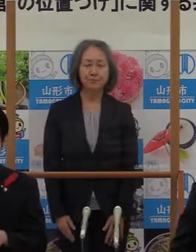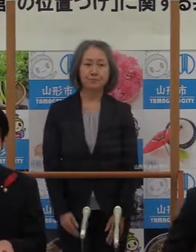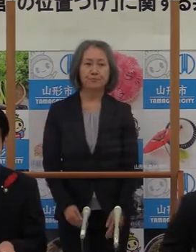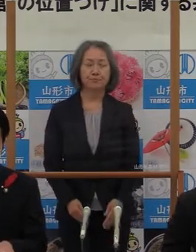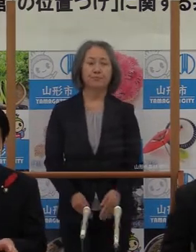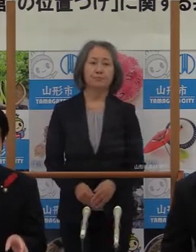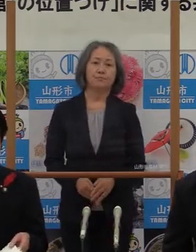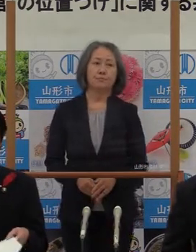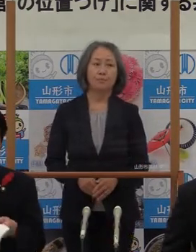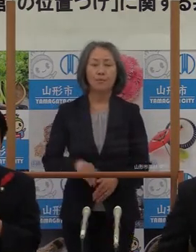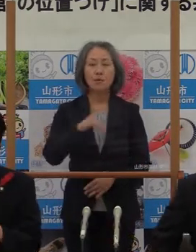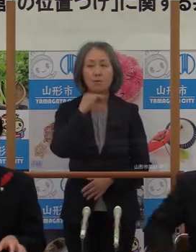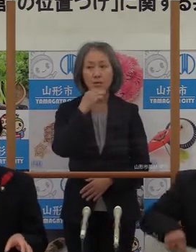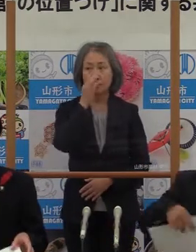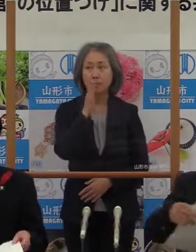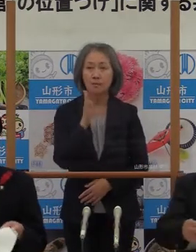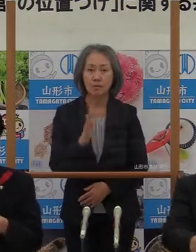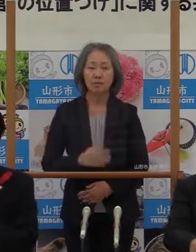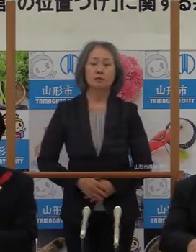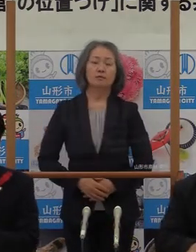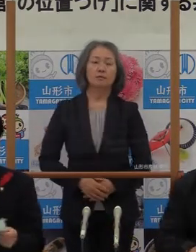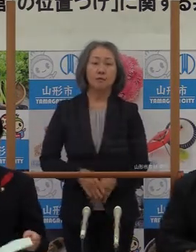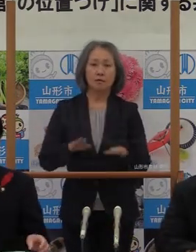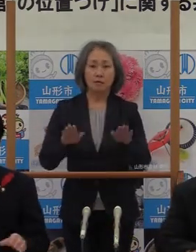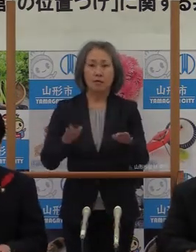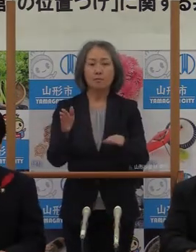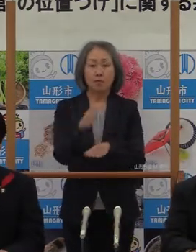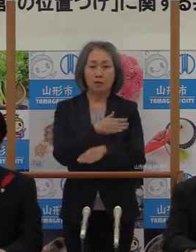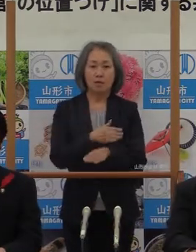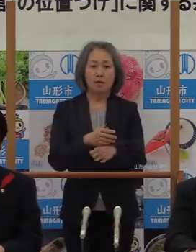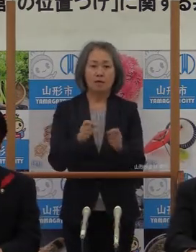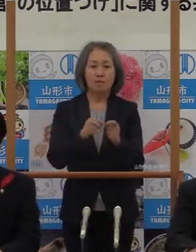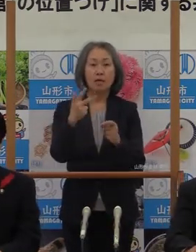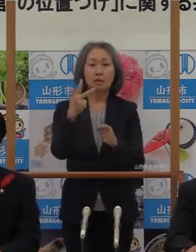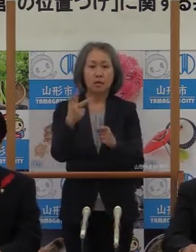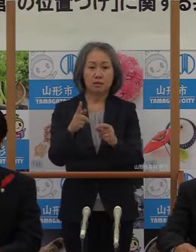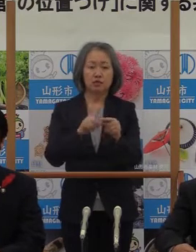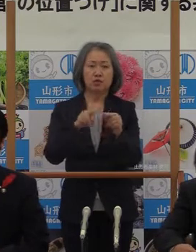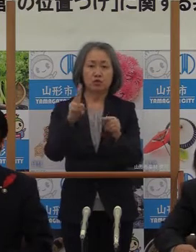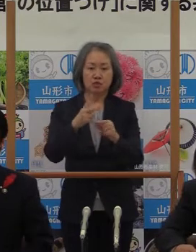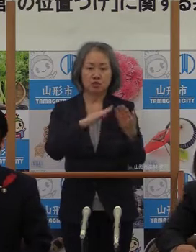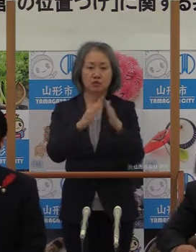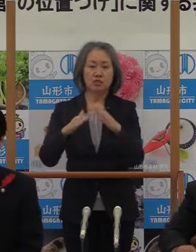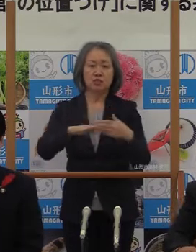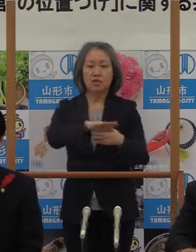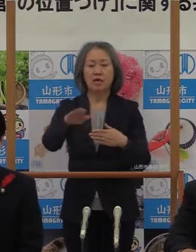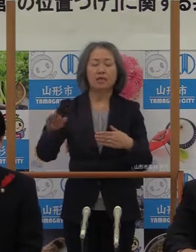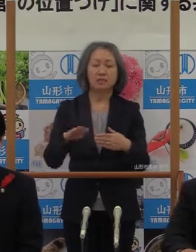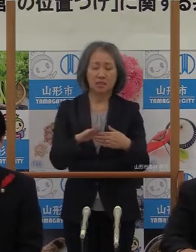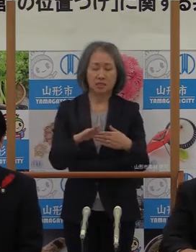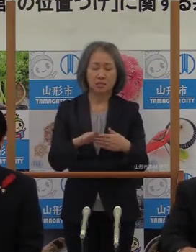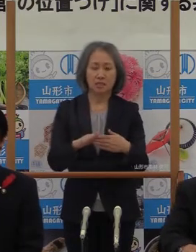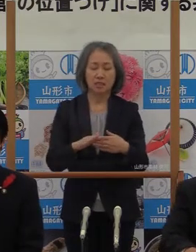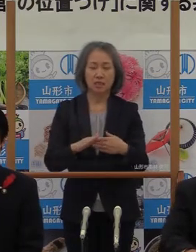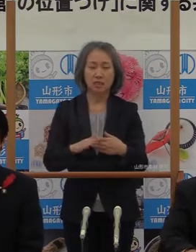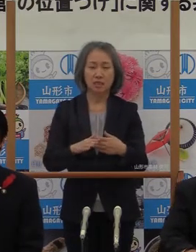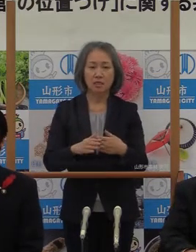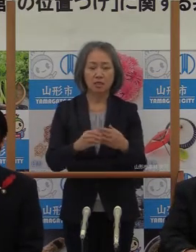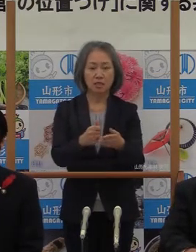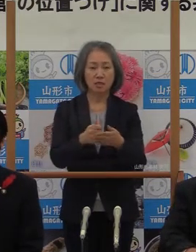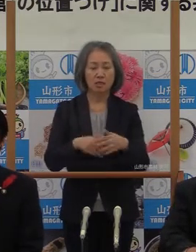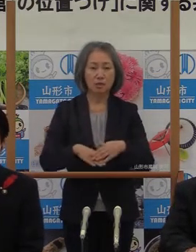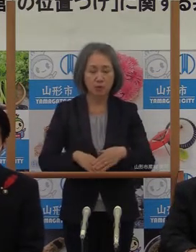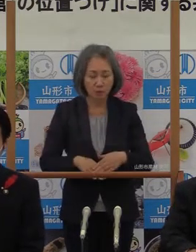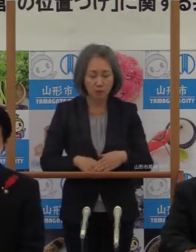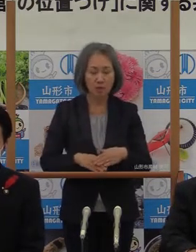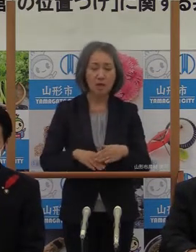それでは、お待たせをいたしました。ただいまより山形市中心市街地グランドデザイン料亭文化像における千歳館の位